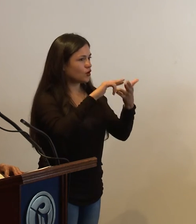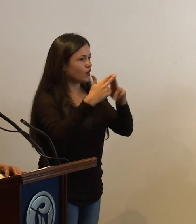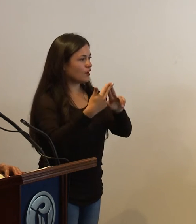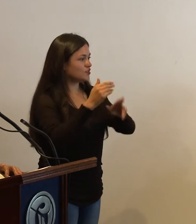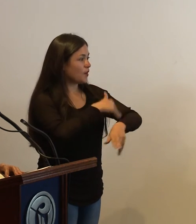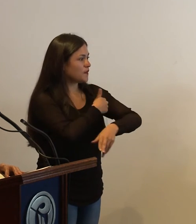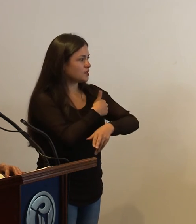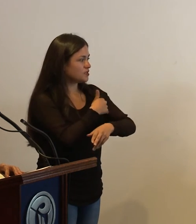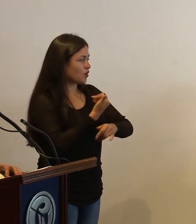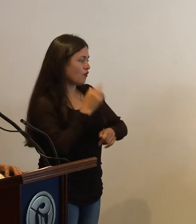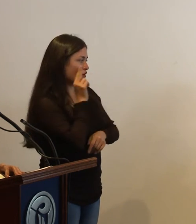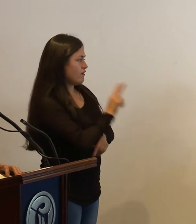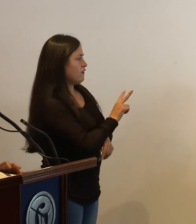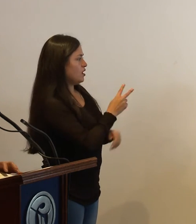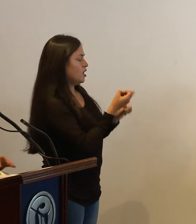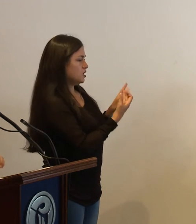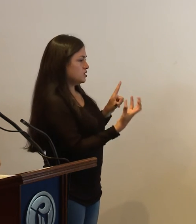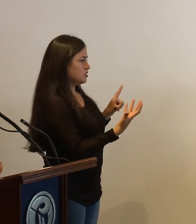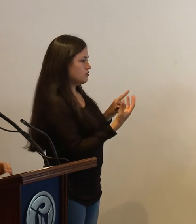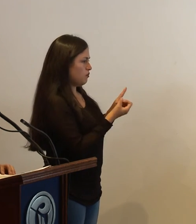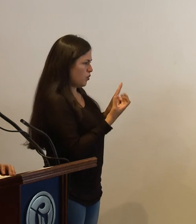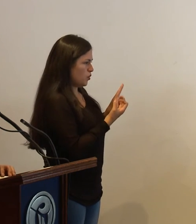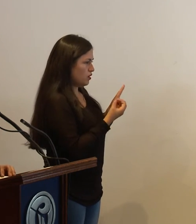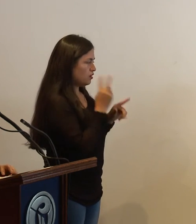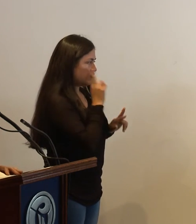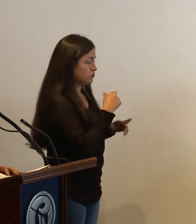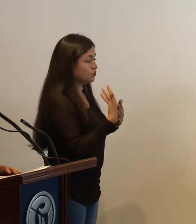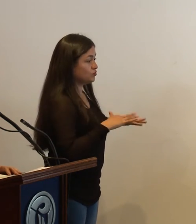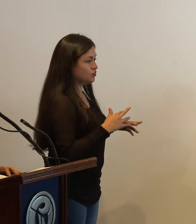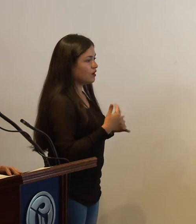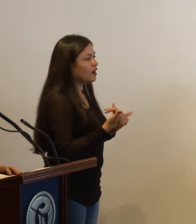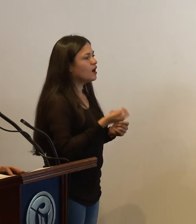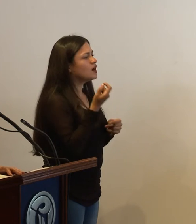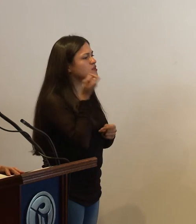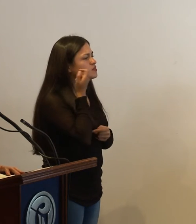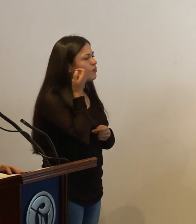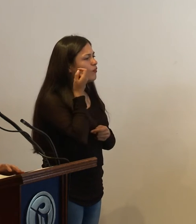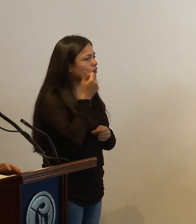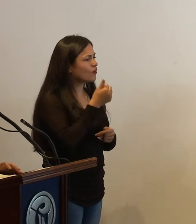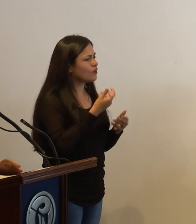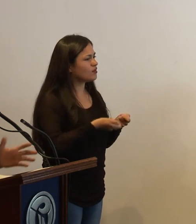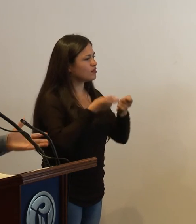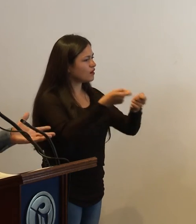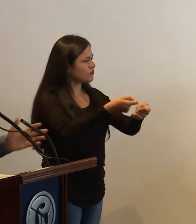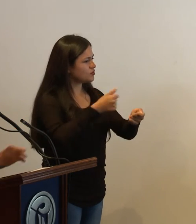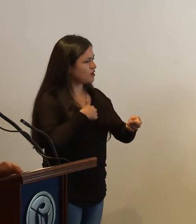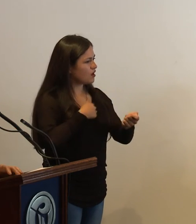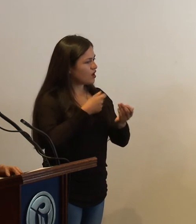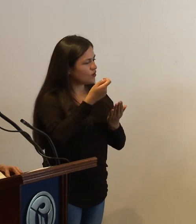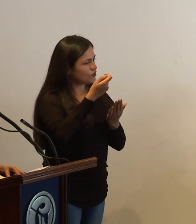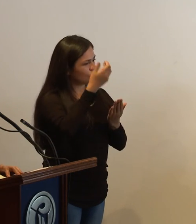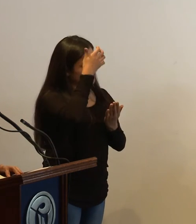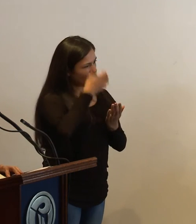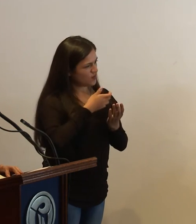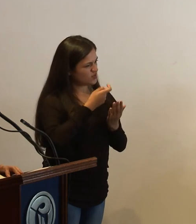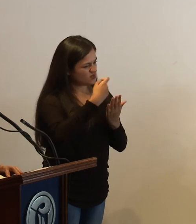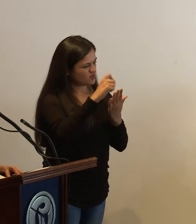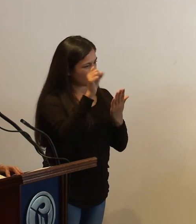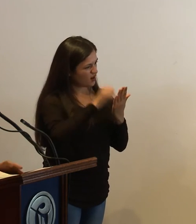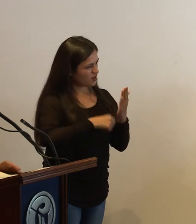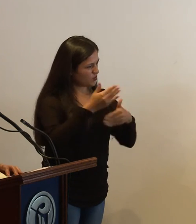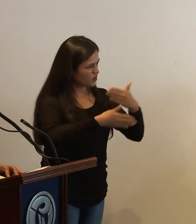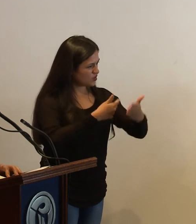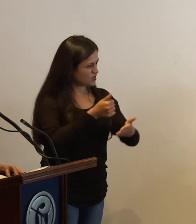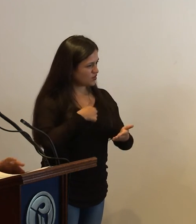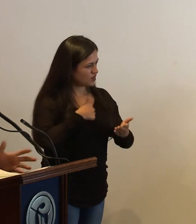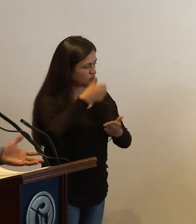el ministerio. Ahora acabamos de entregar el informe de autoevaluación, pues, para estos fines de acreditación,